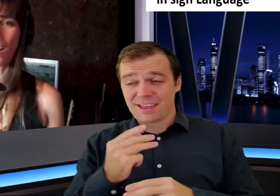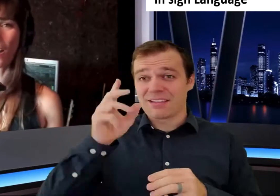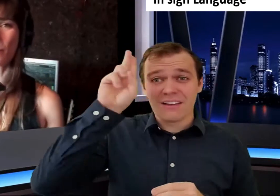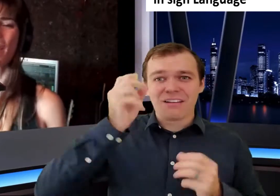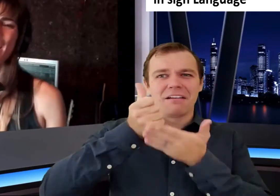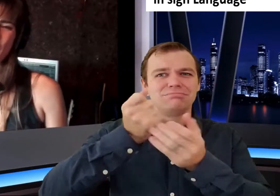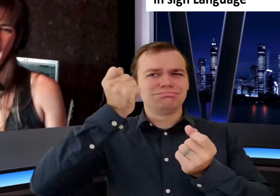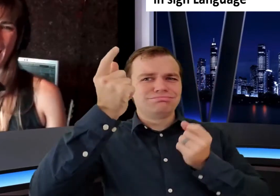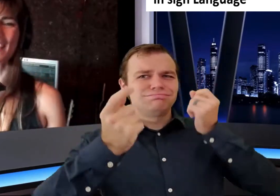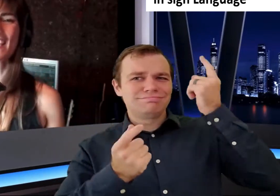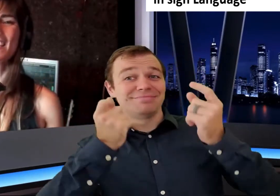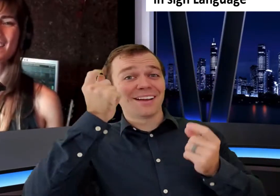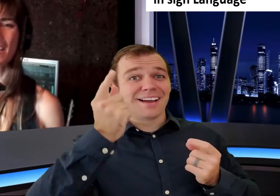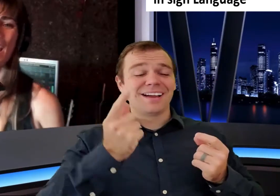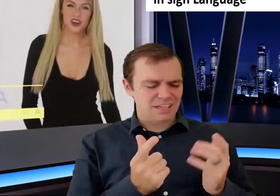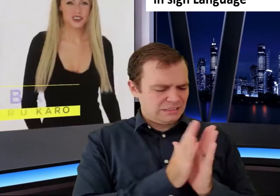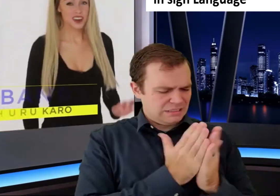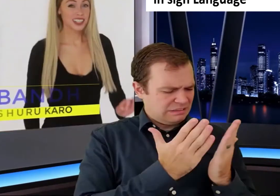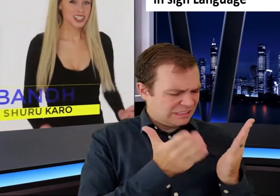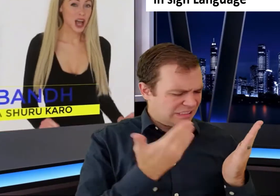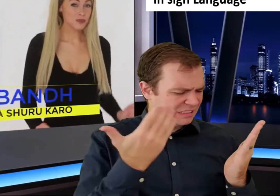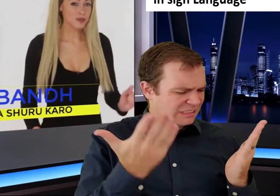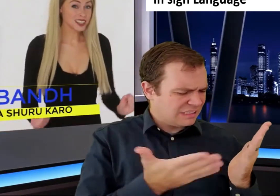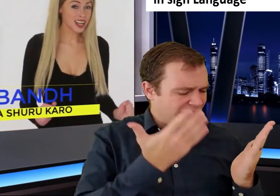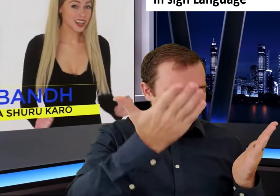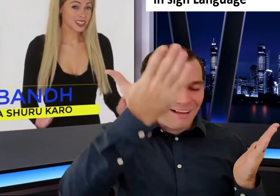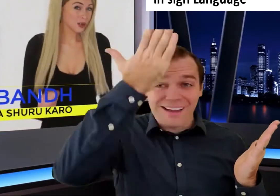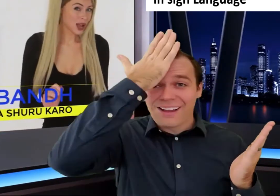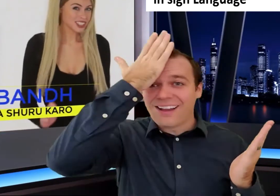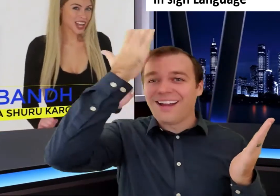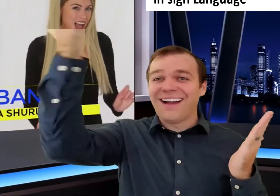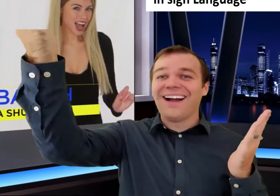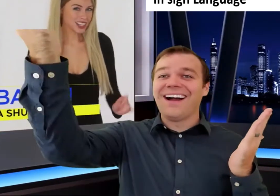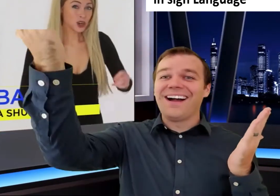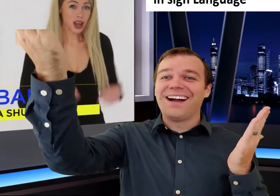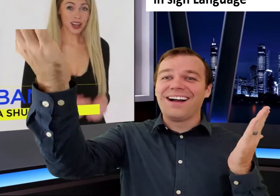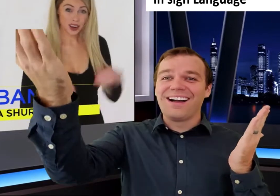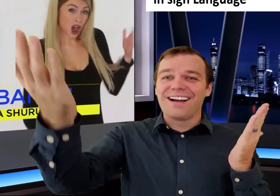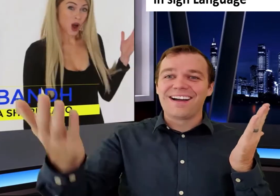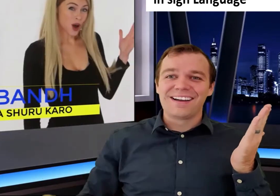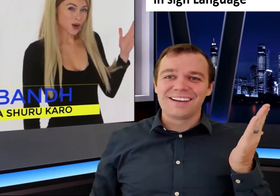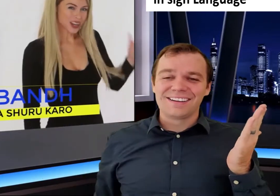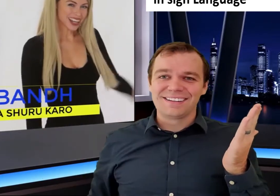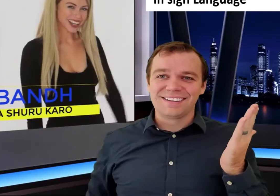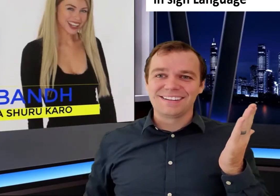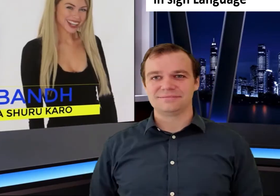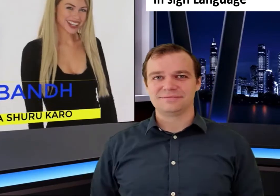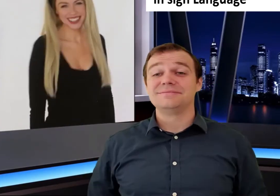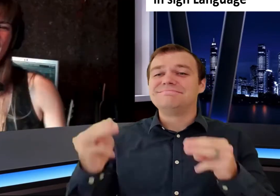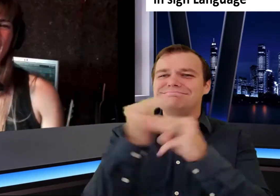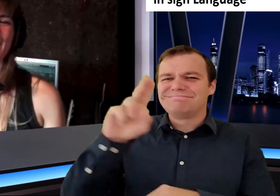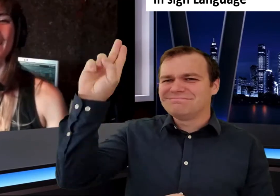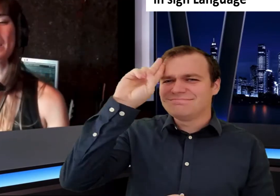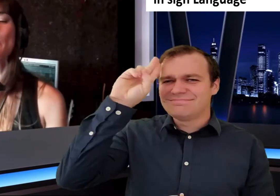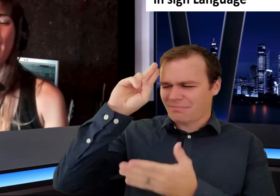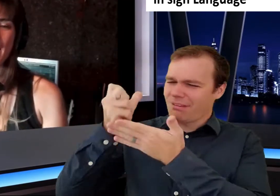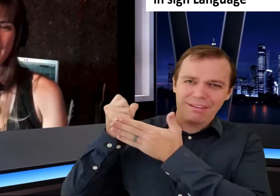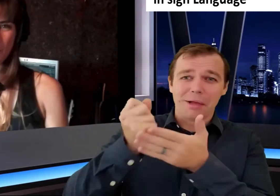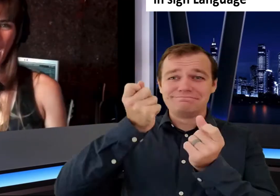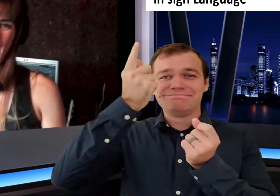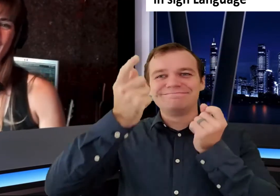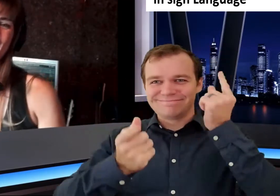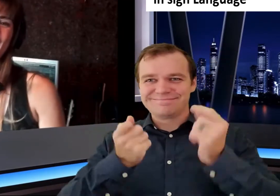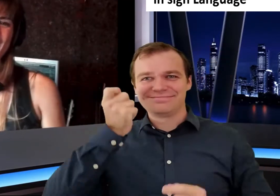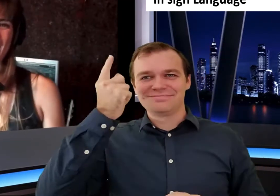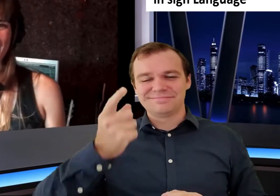Math Uncle makes math easy. रट्टा बंदा समझना शुरू करो. Math Uncle